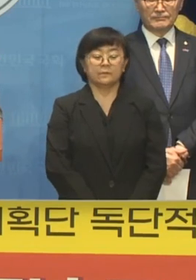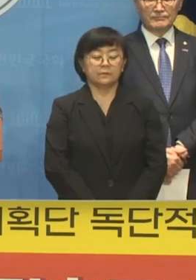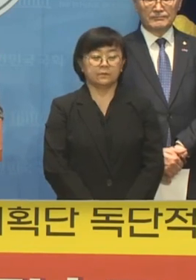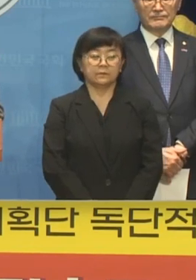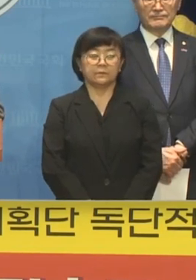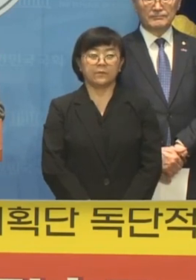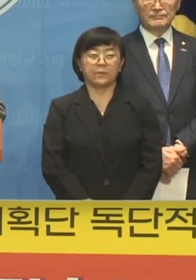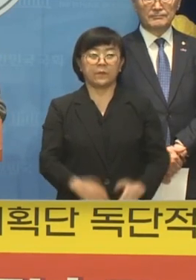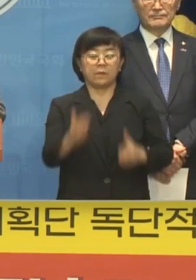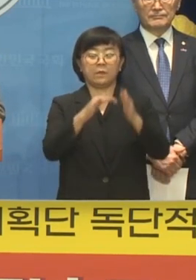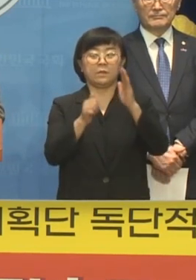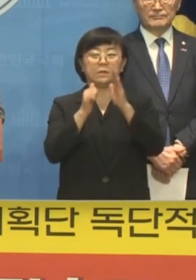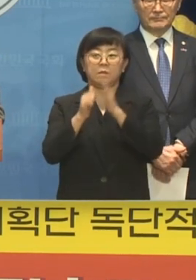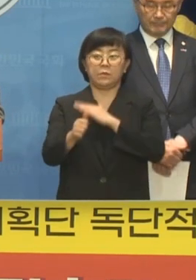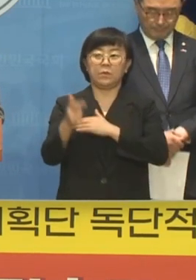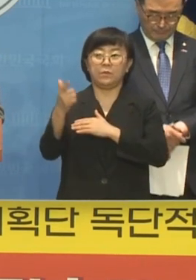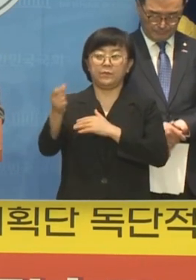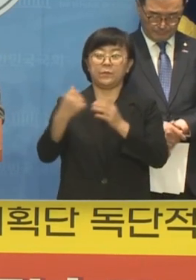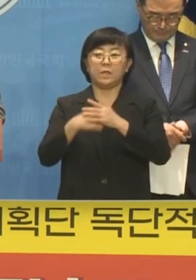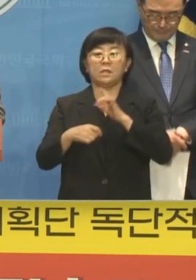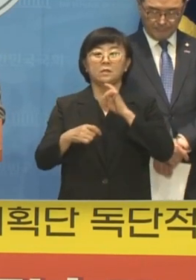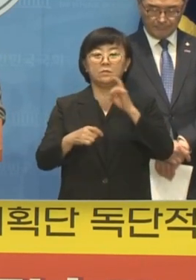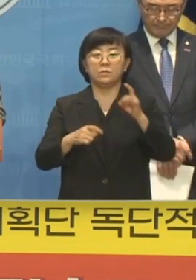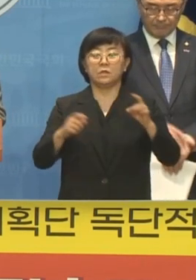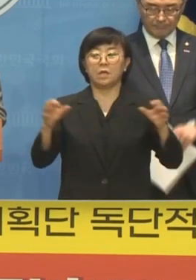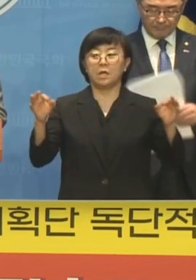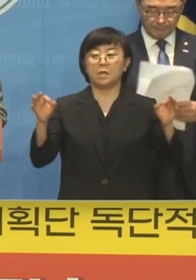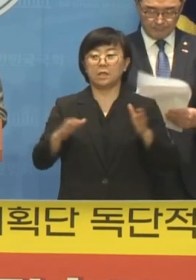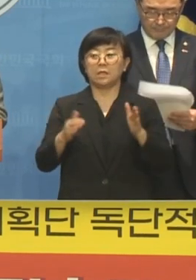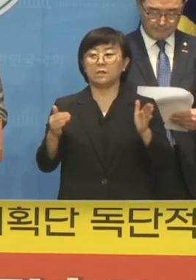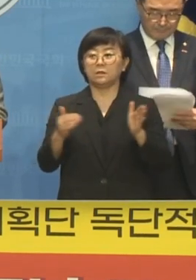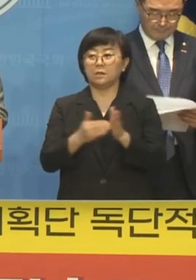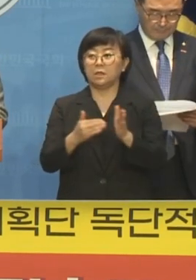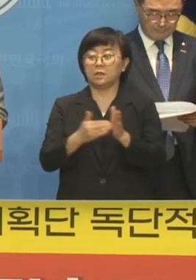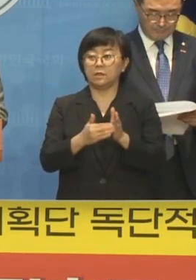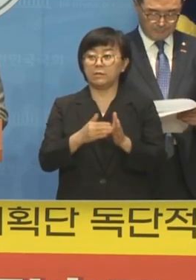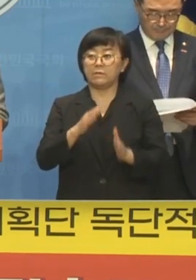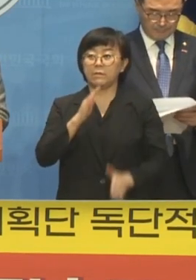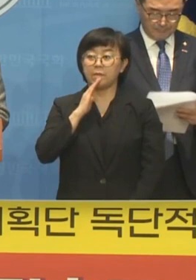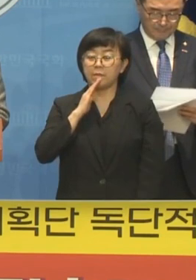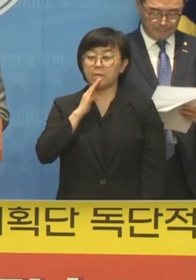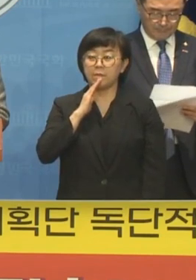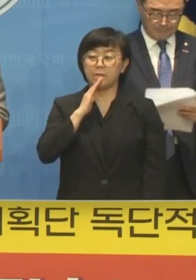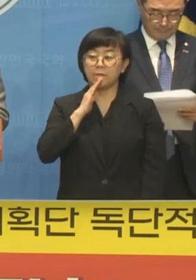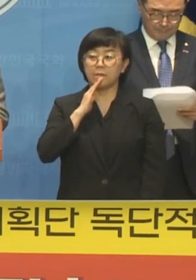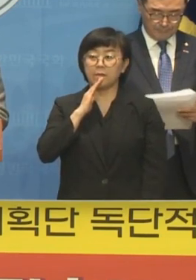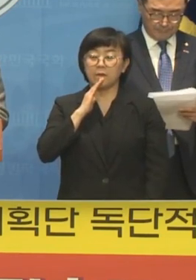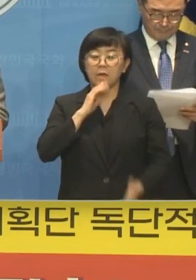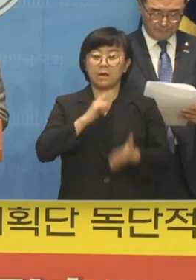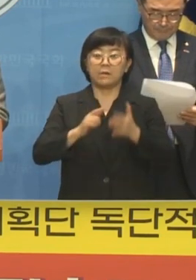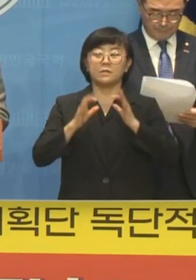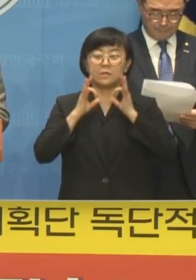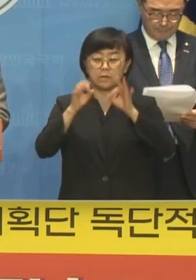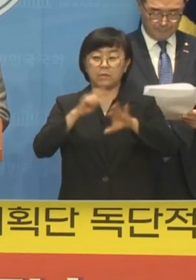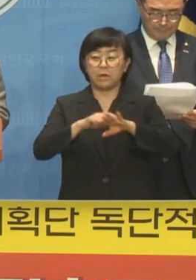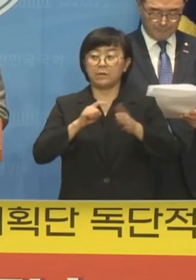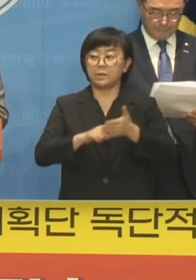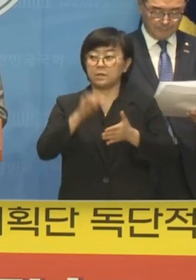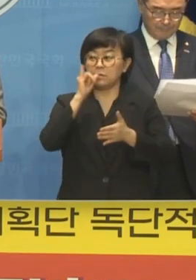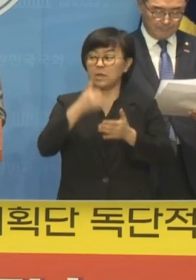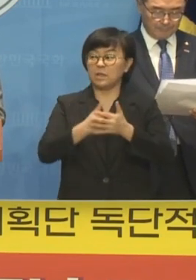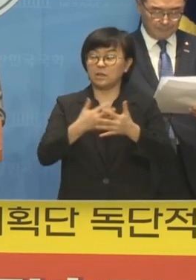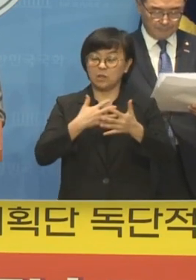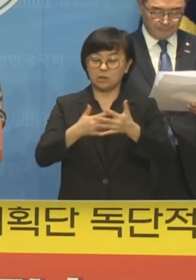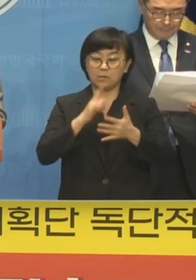네, 우리 유족 대표님들께서 10분 안에 끝내야 된다는 시간의 강박관념과 이 절절한 마음이 있음에도 불구하고